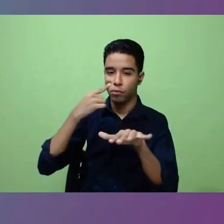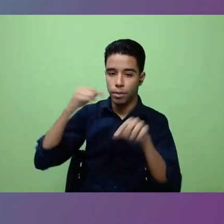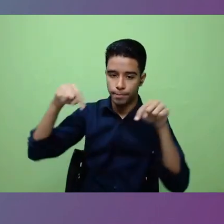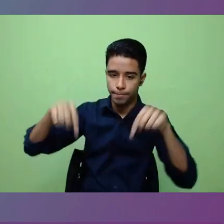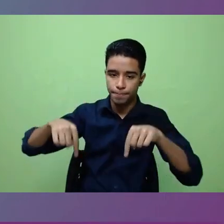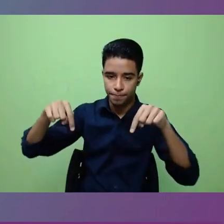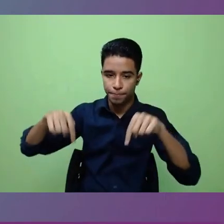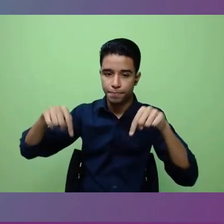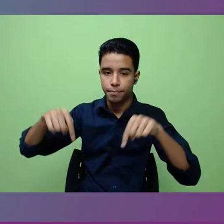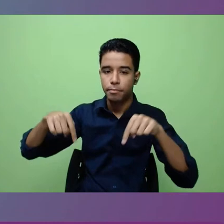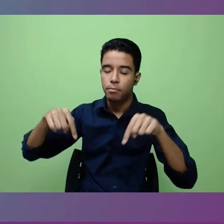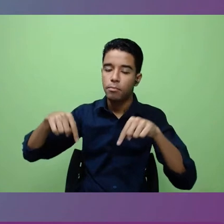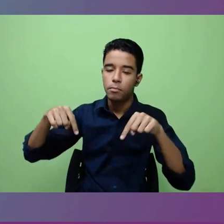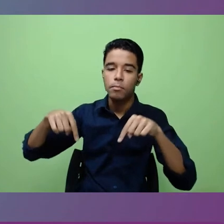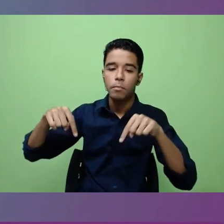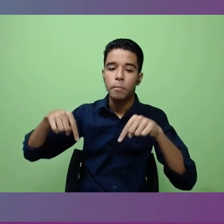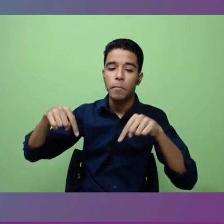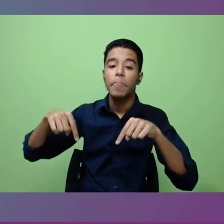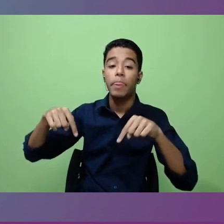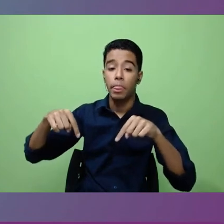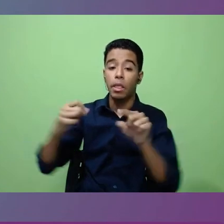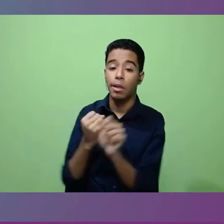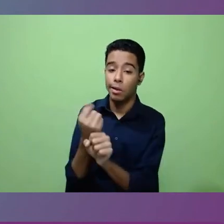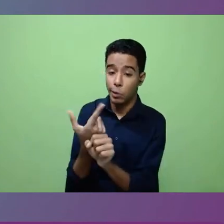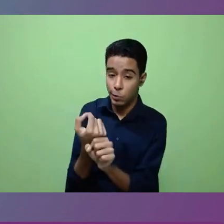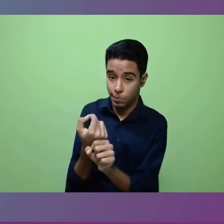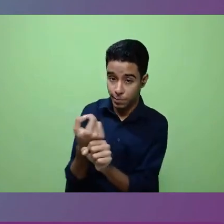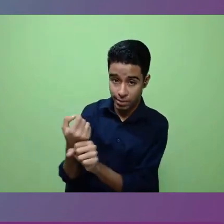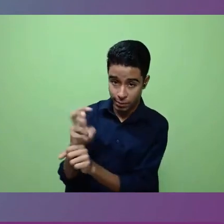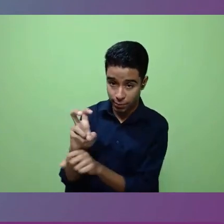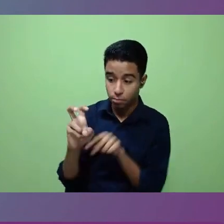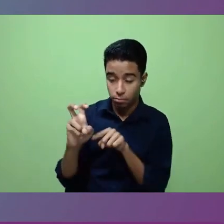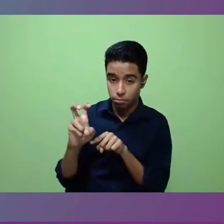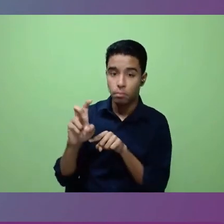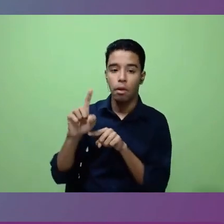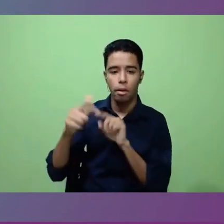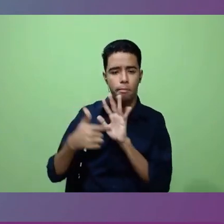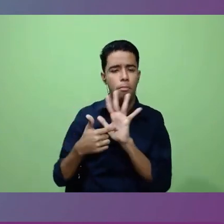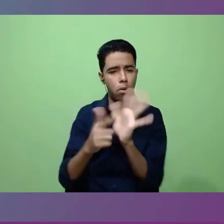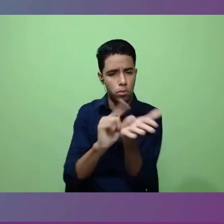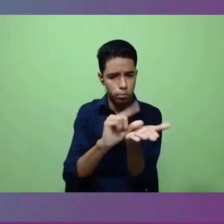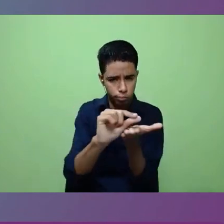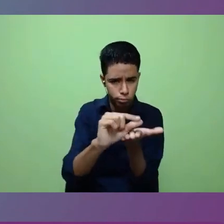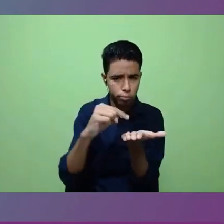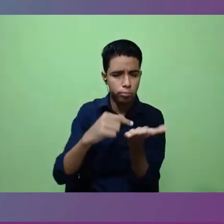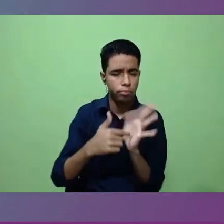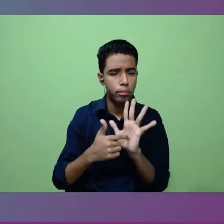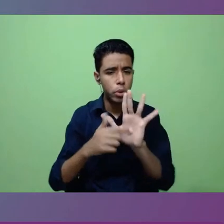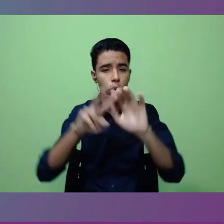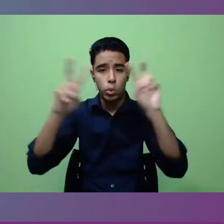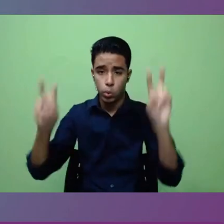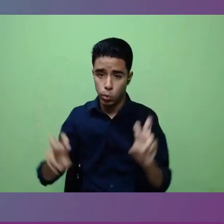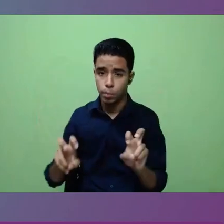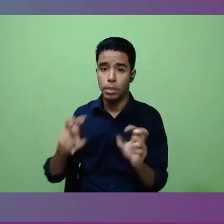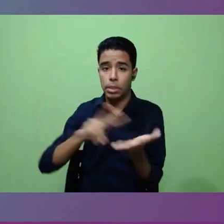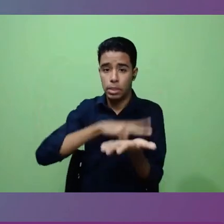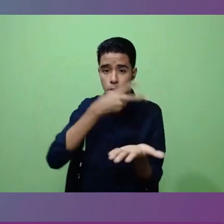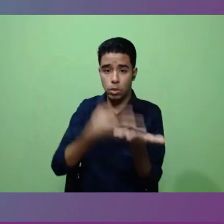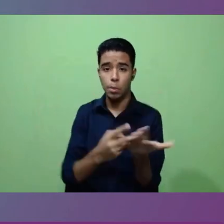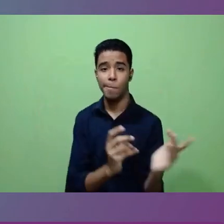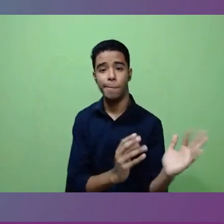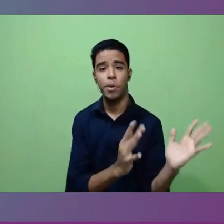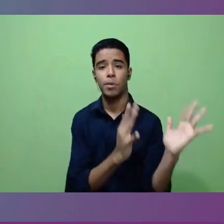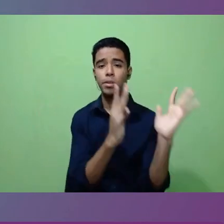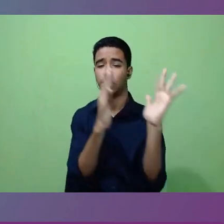ela entende o processo tradutório. E ela vai entender o processo tradutório, a tradução em si, como